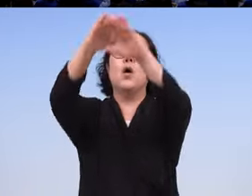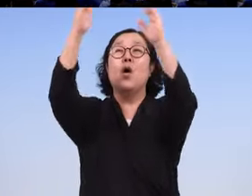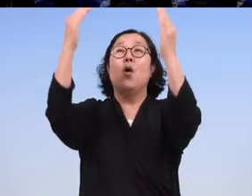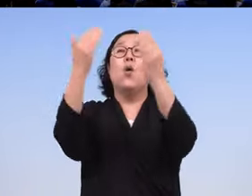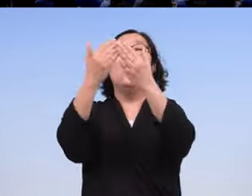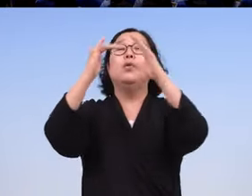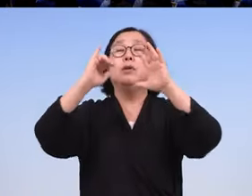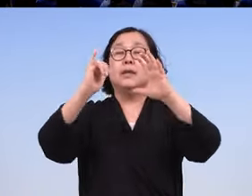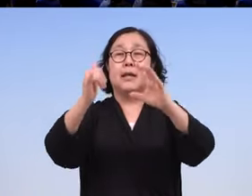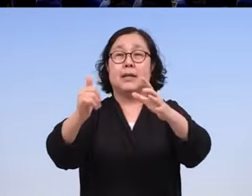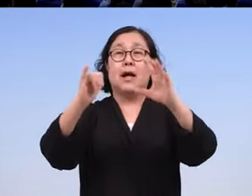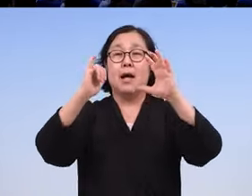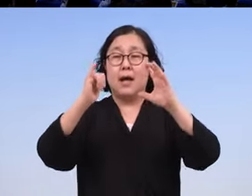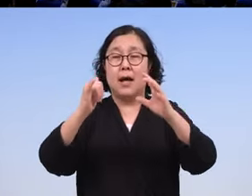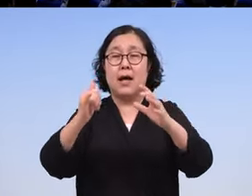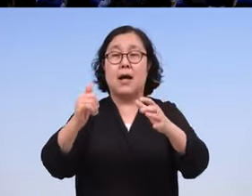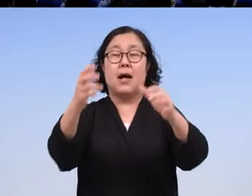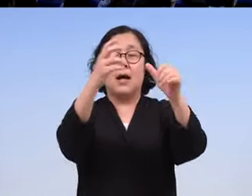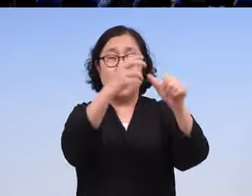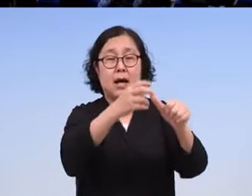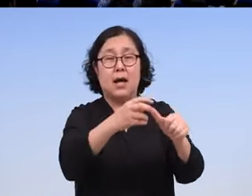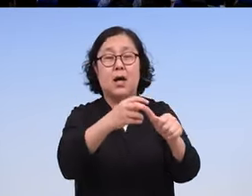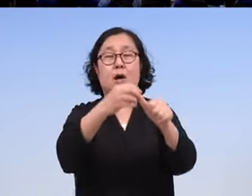온 세상 구주시라.